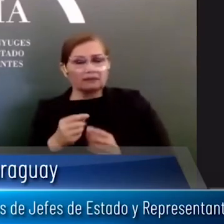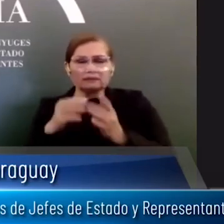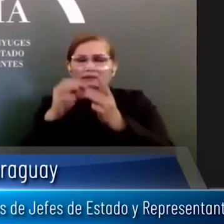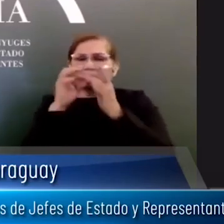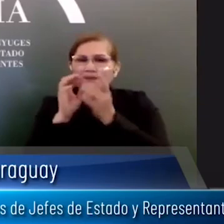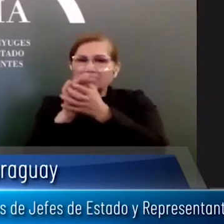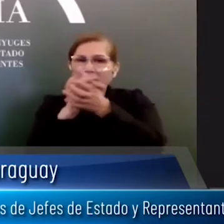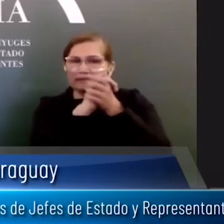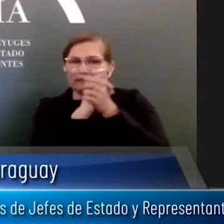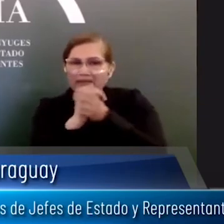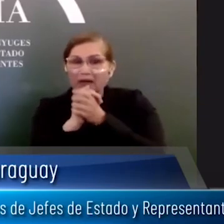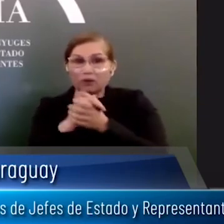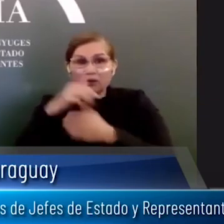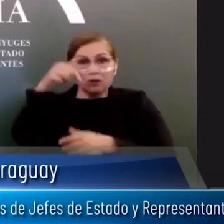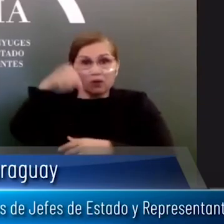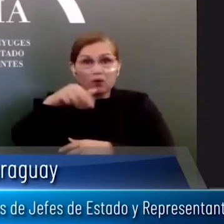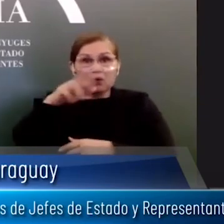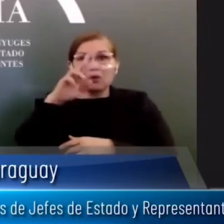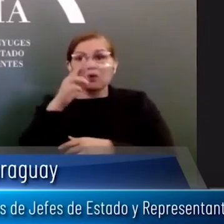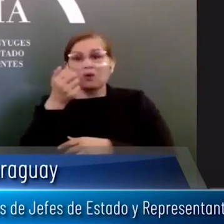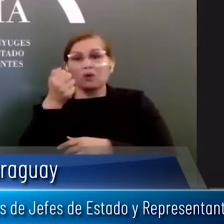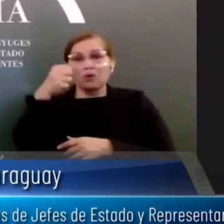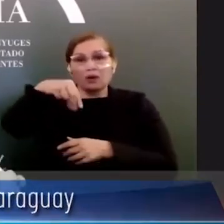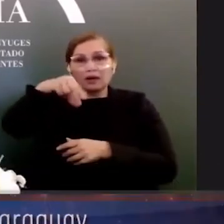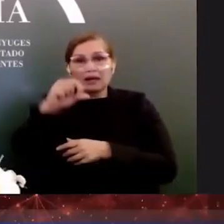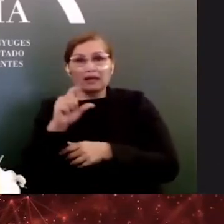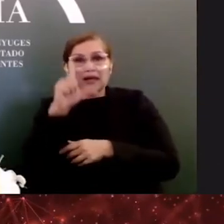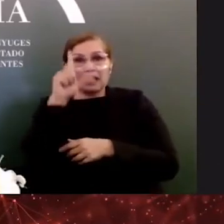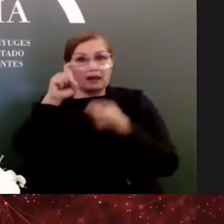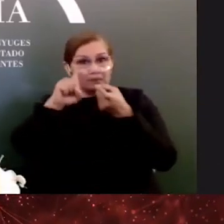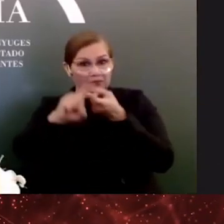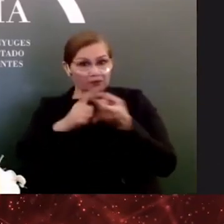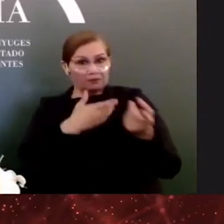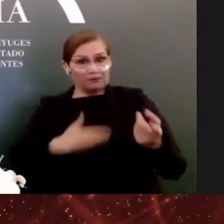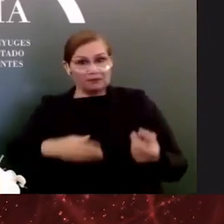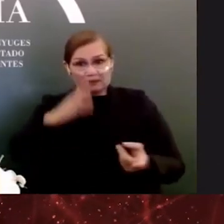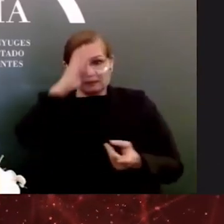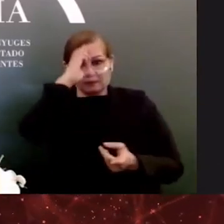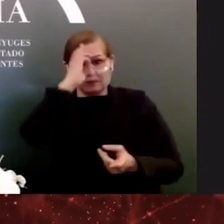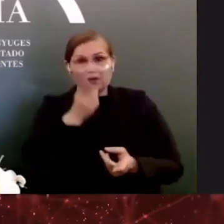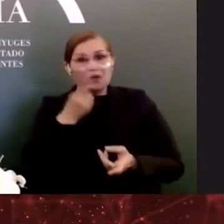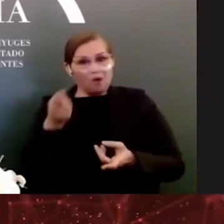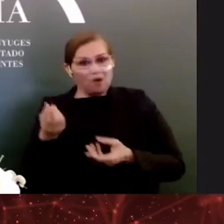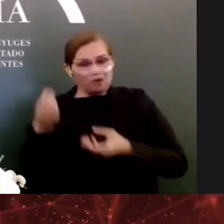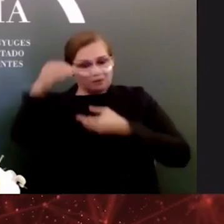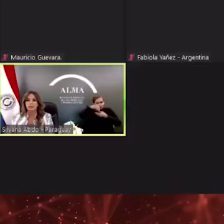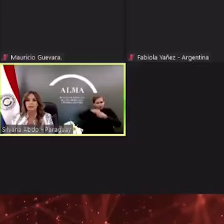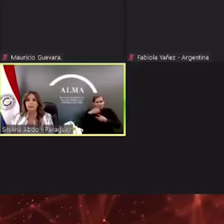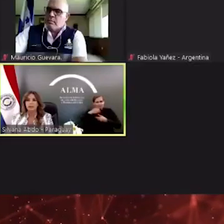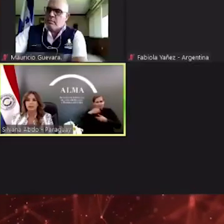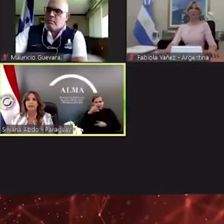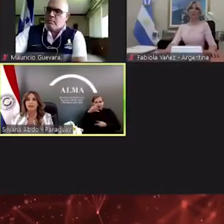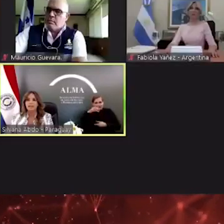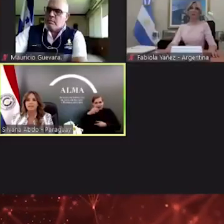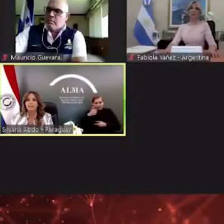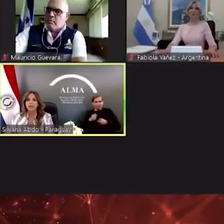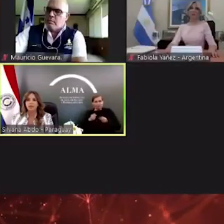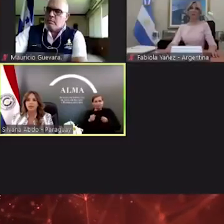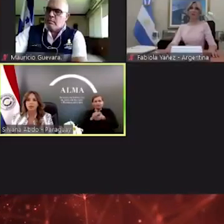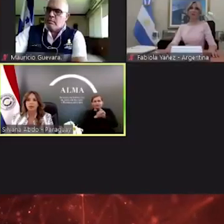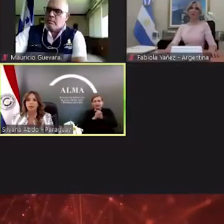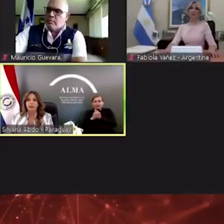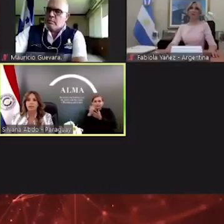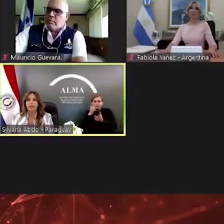República Dominicana, que a partir de hoy se integra a ALMA. Amigas y amigos, la Alianza